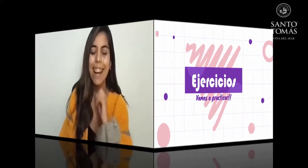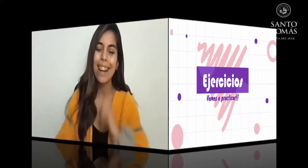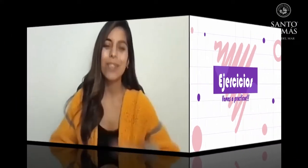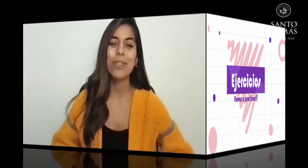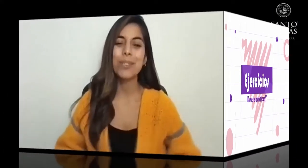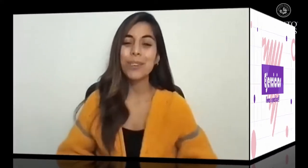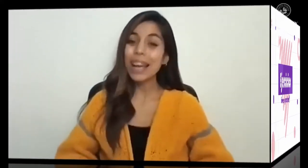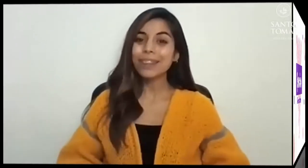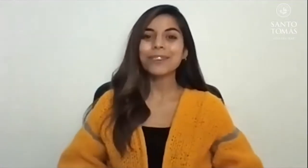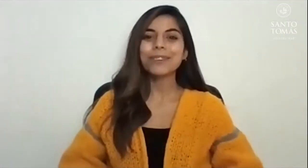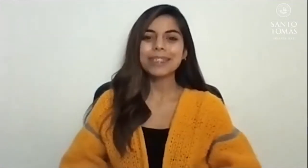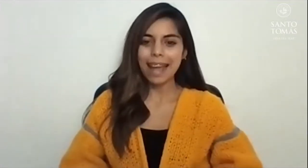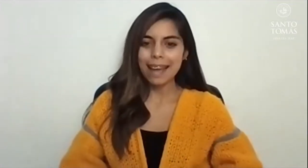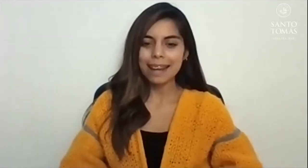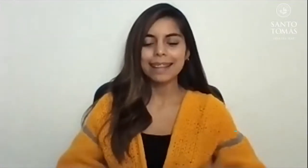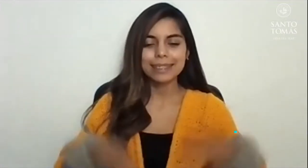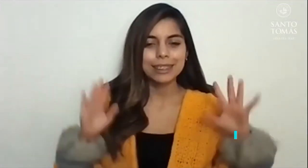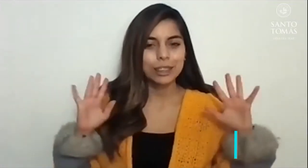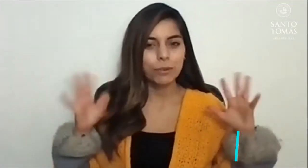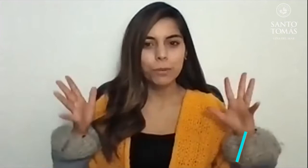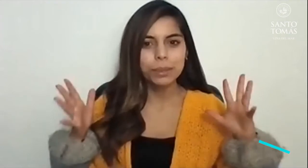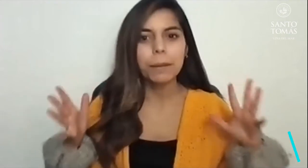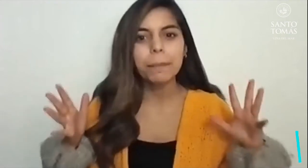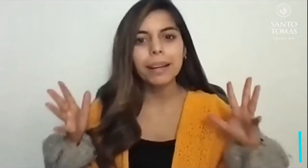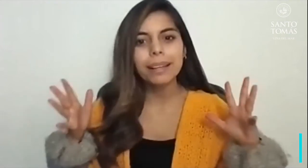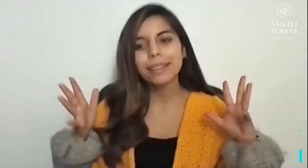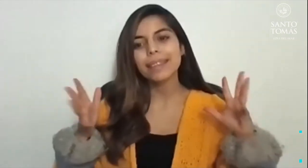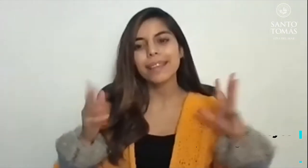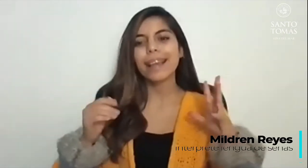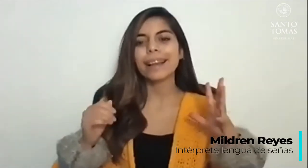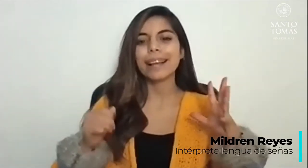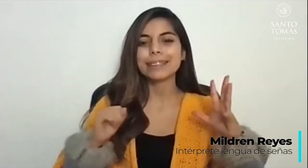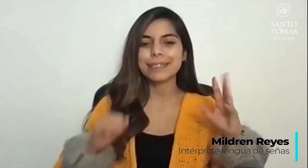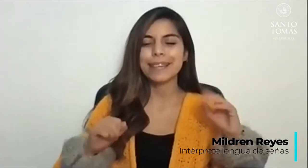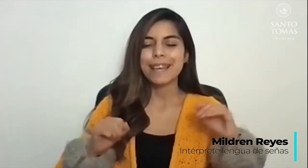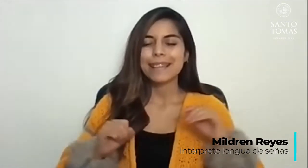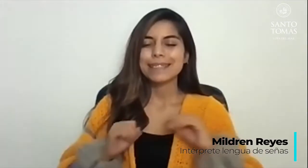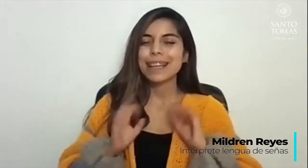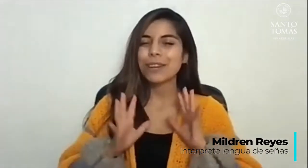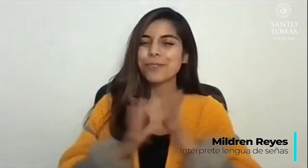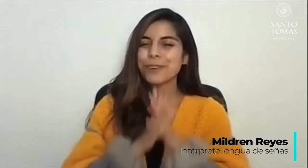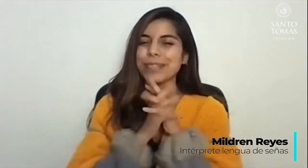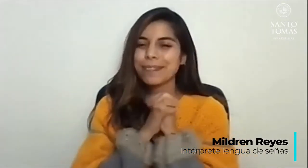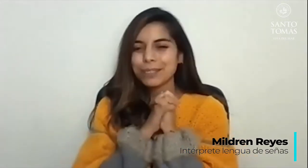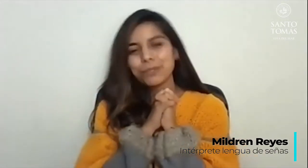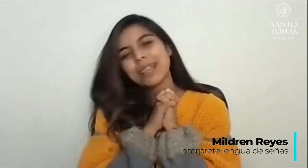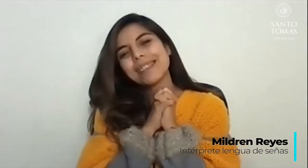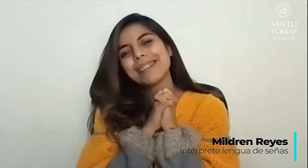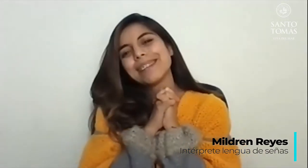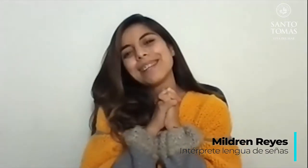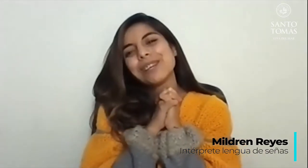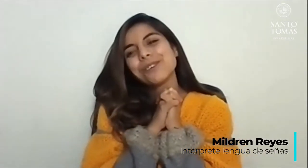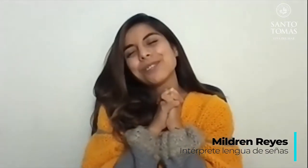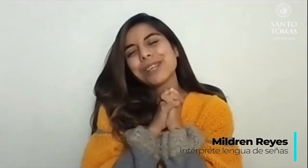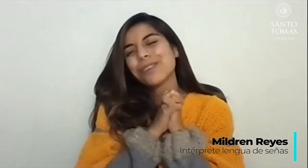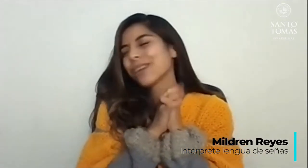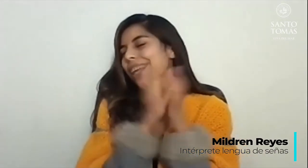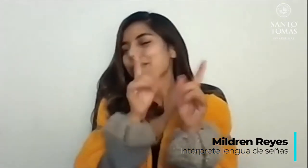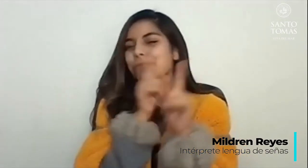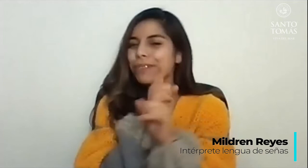Hola, nos volvemos a encontrar en esta segunda parte de la clase. Sé que a lo mejor estaban súper entretenidos y no querían volver